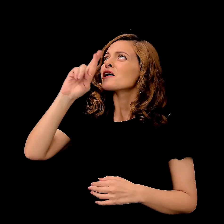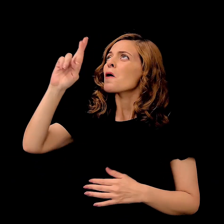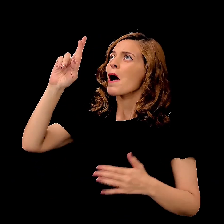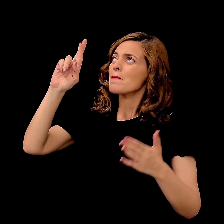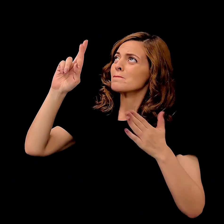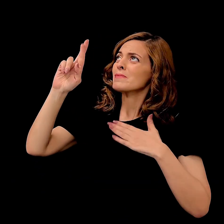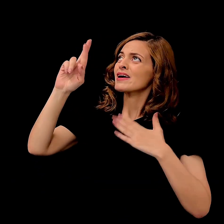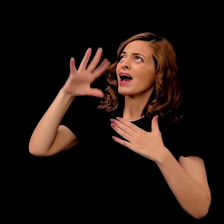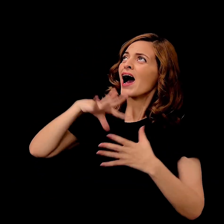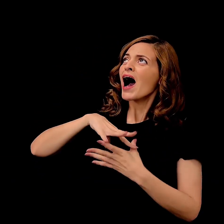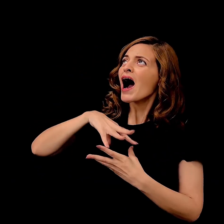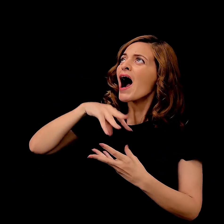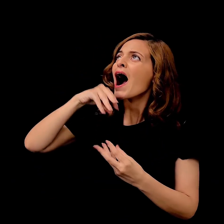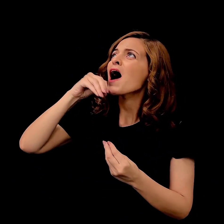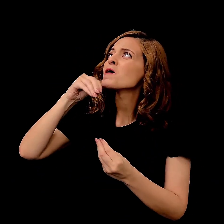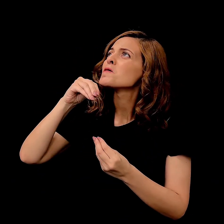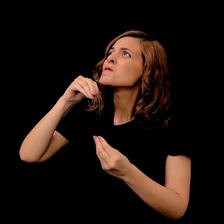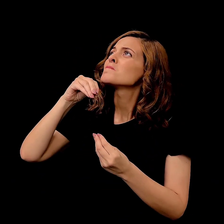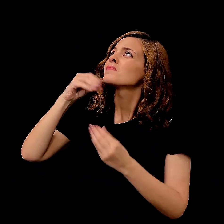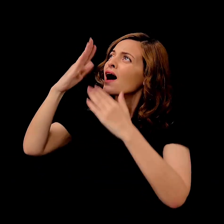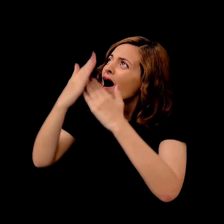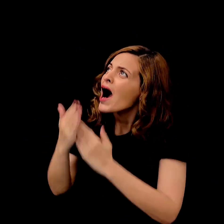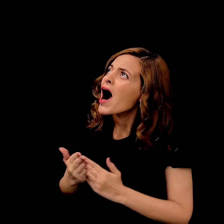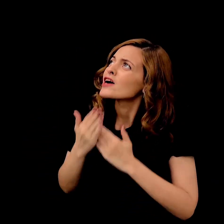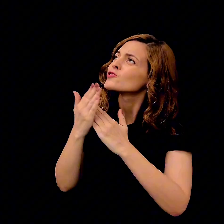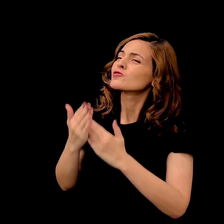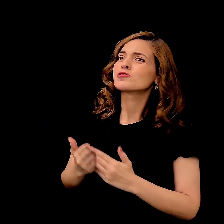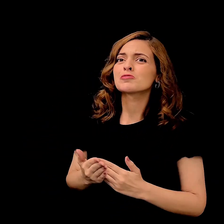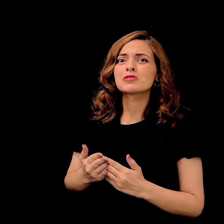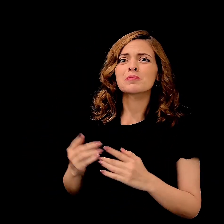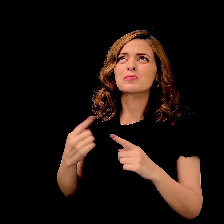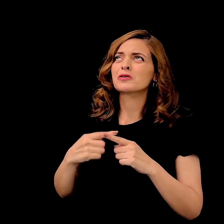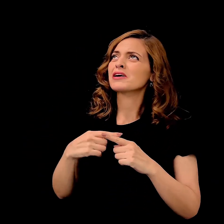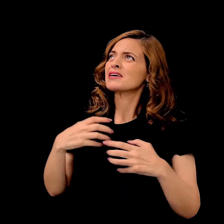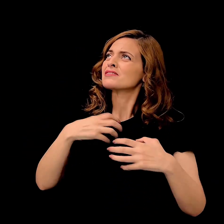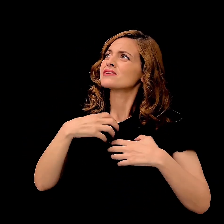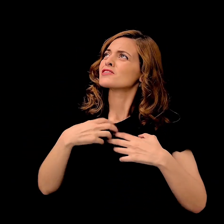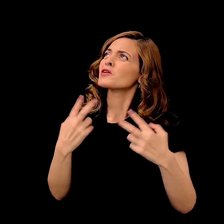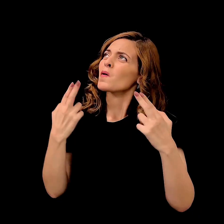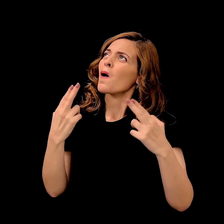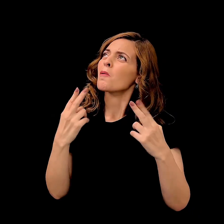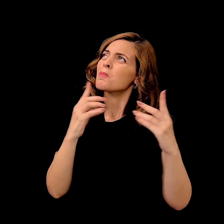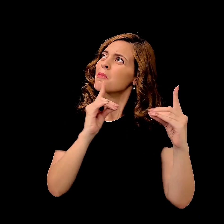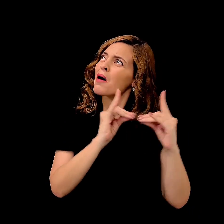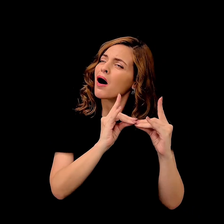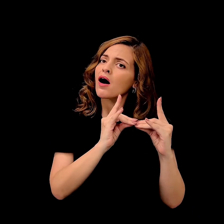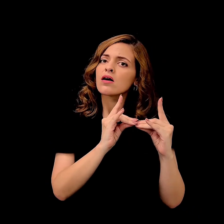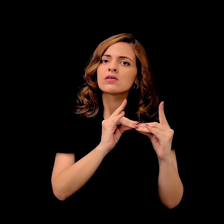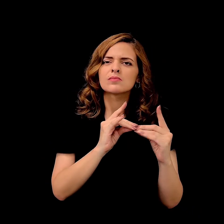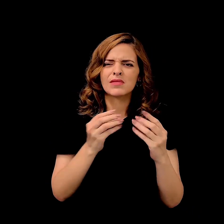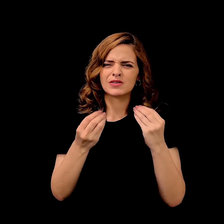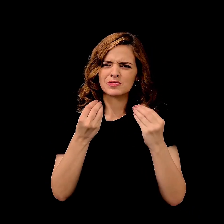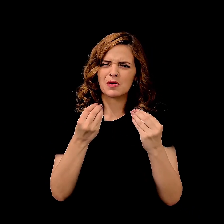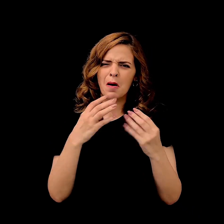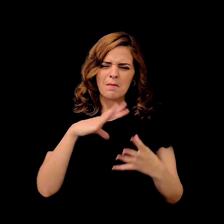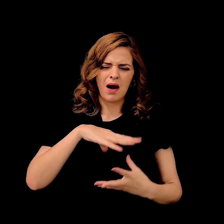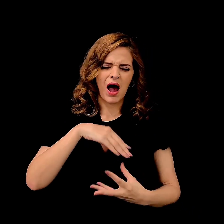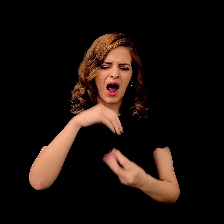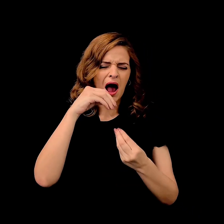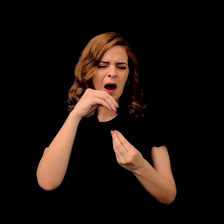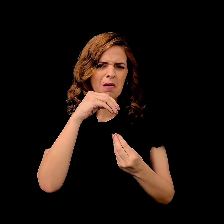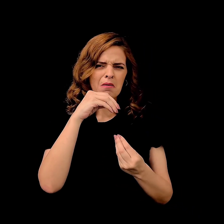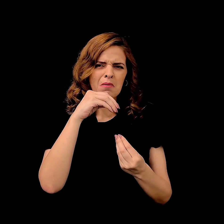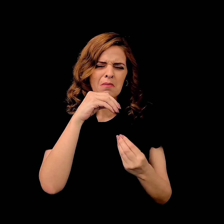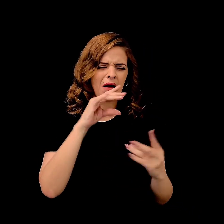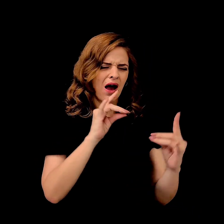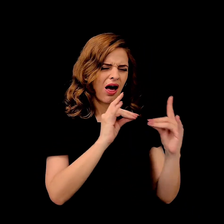da sepultura. Mas como que a alma pode descer a sepultura? É que